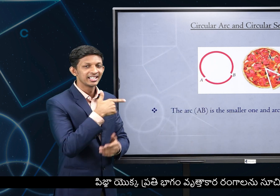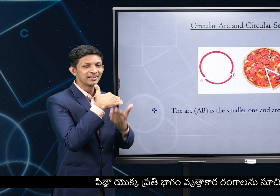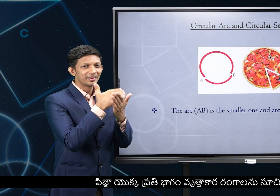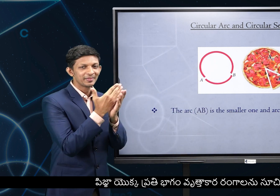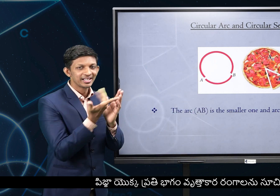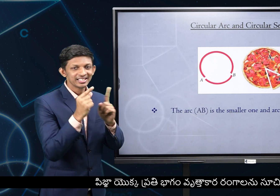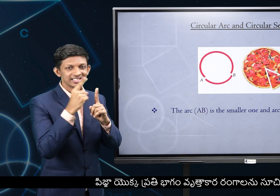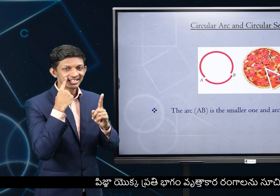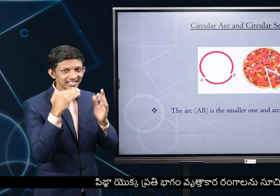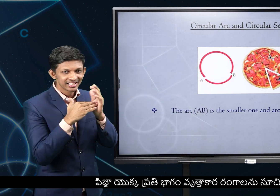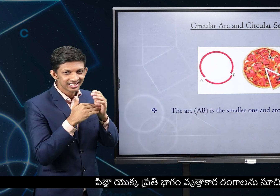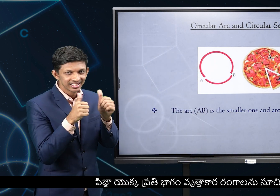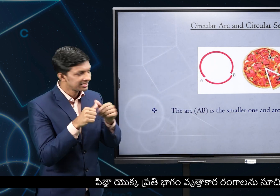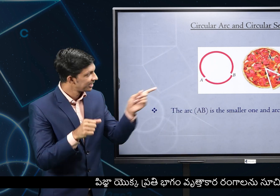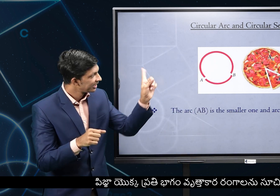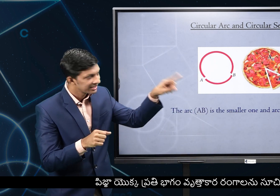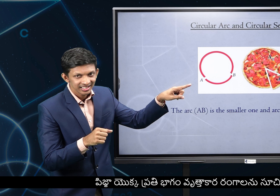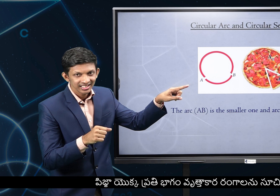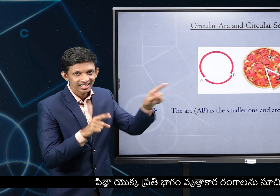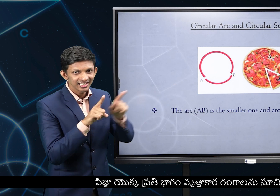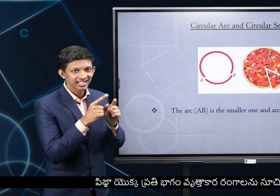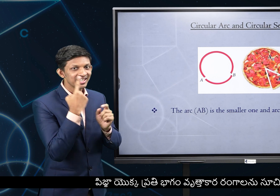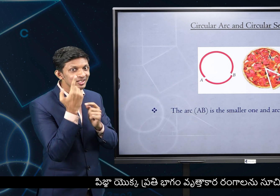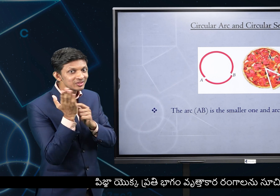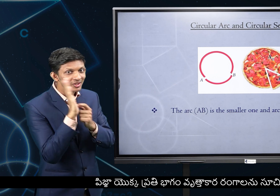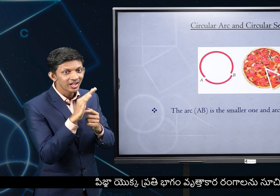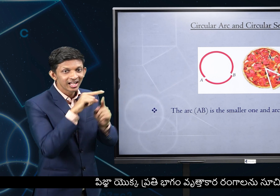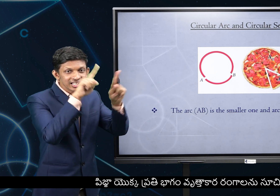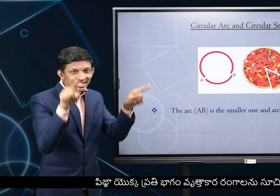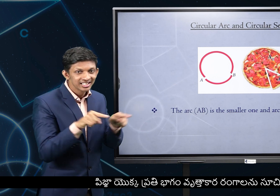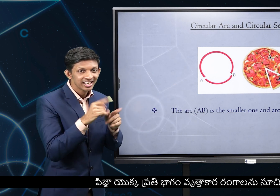పిజ్జా యొక్క ప్రతి భాగం వృత్తాకార రంగాలను సూచిస్తుంది.